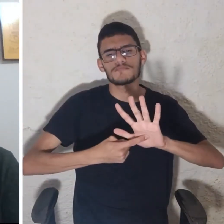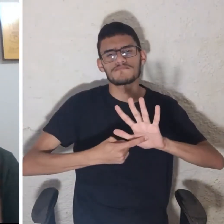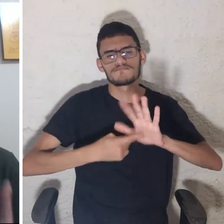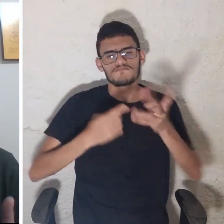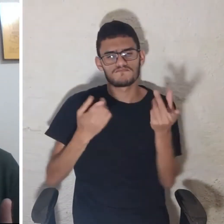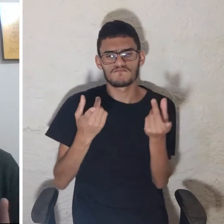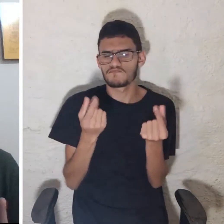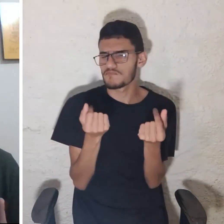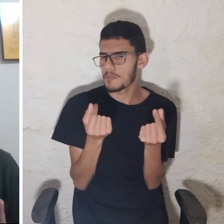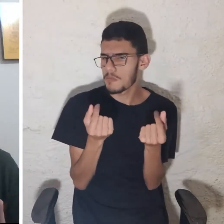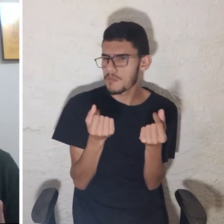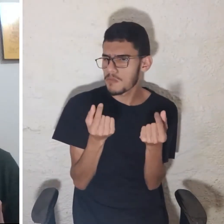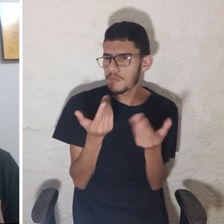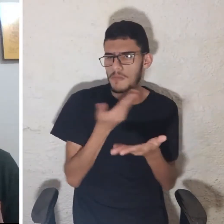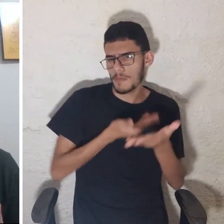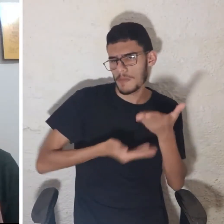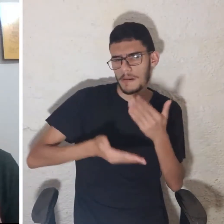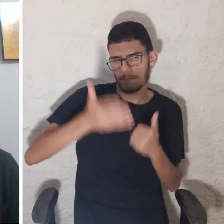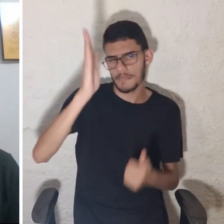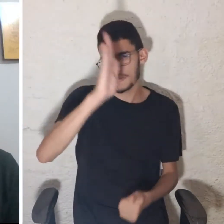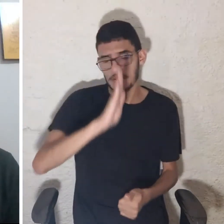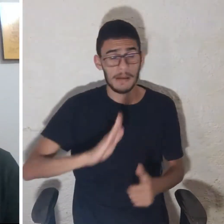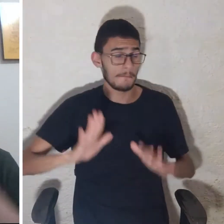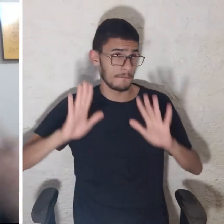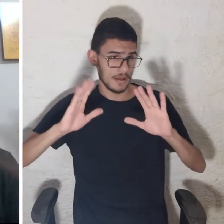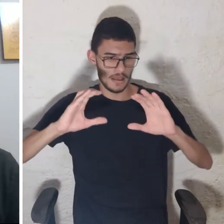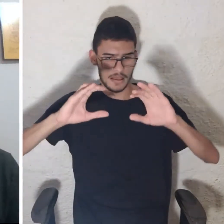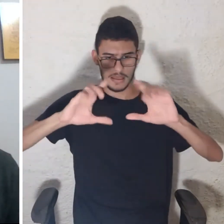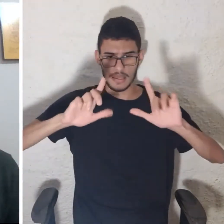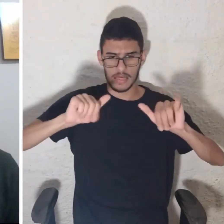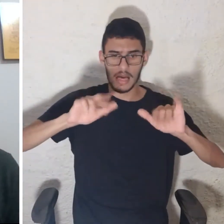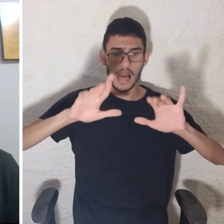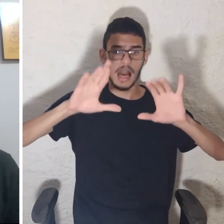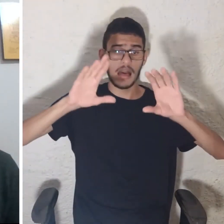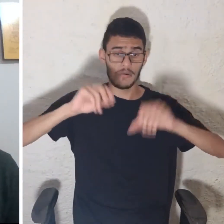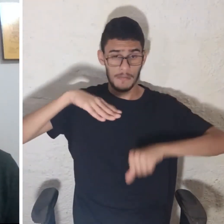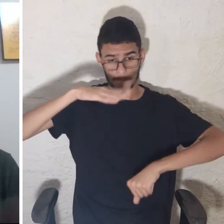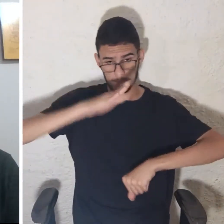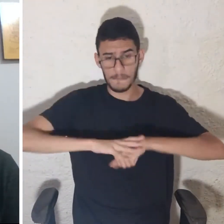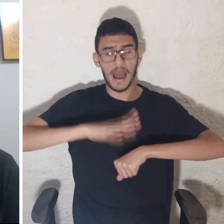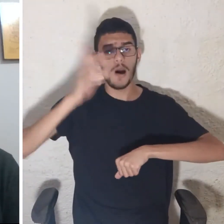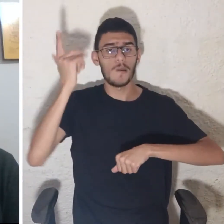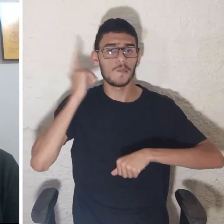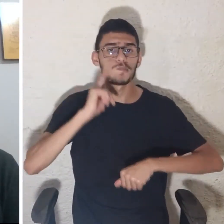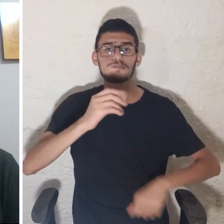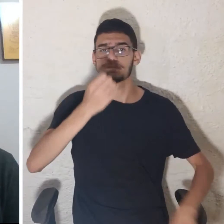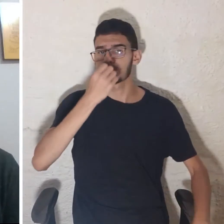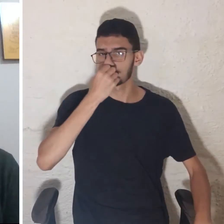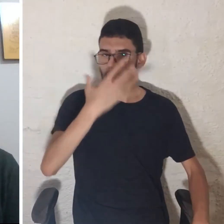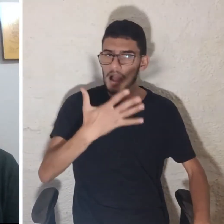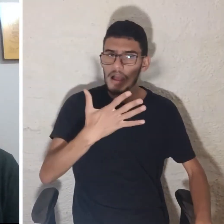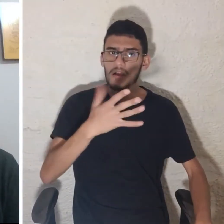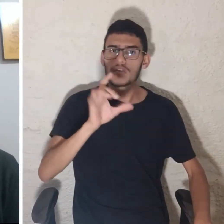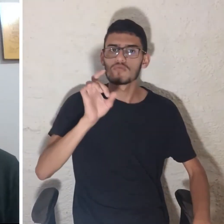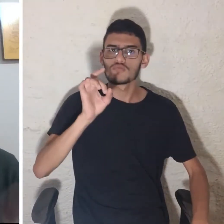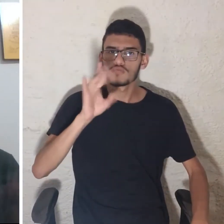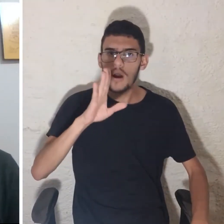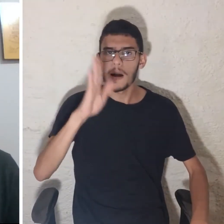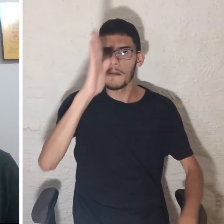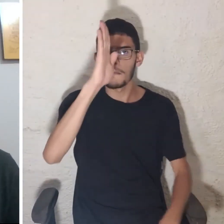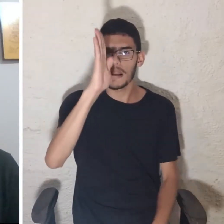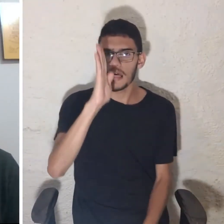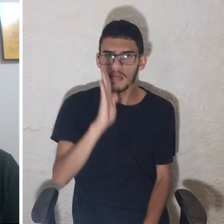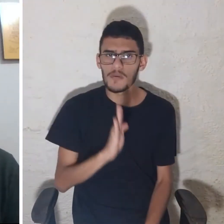da liberdade econômica dos brasileiros, né? Claro que o país que mais se beneficiou com isso, né, além do